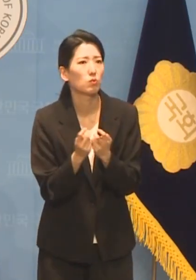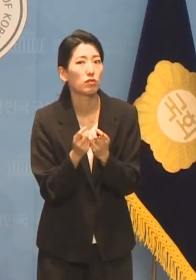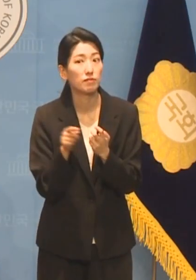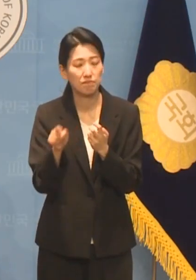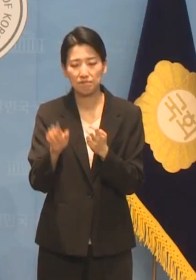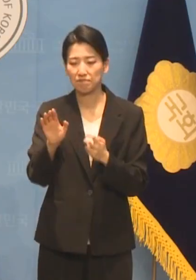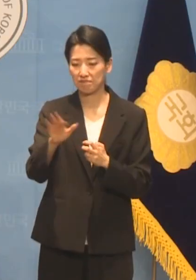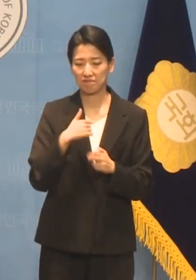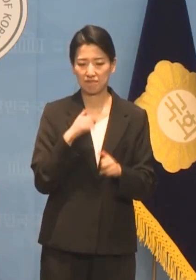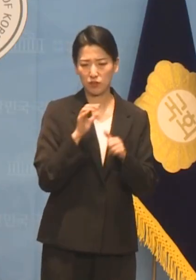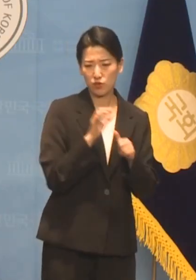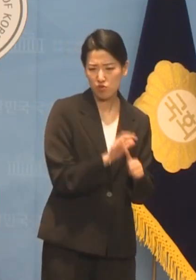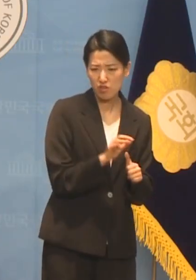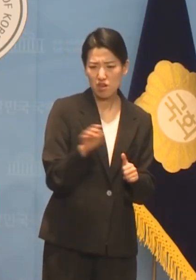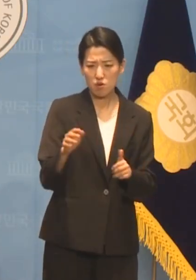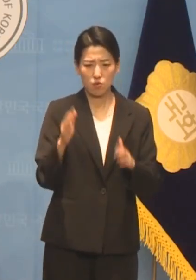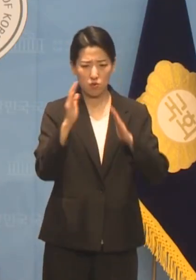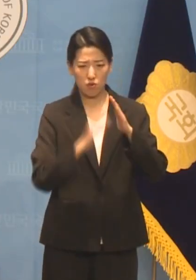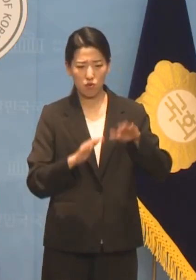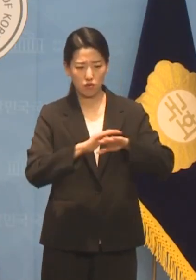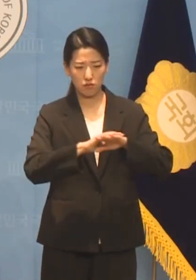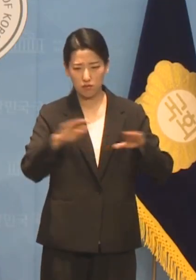경쟁 환경 만들어 드리겠습니다.